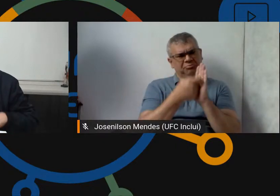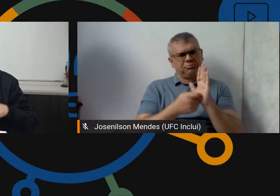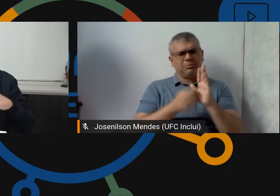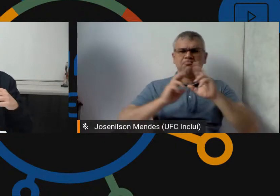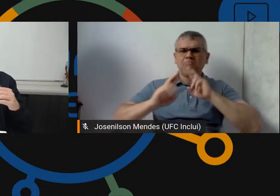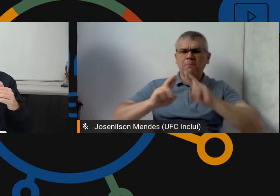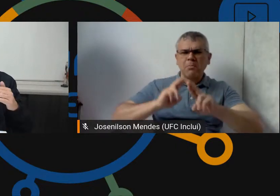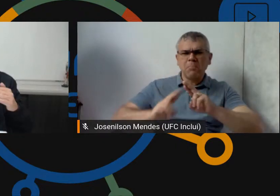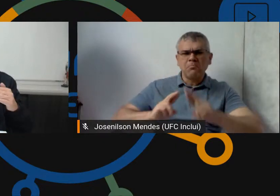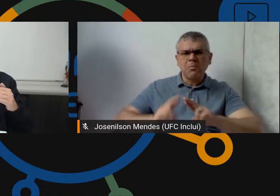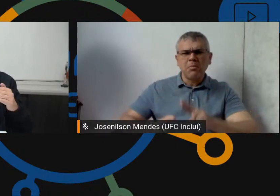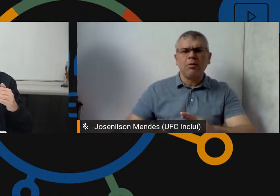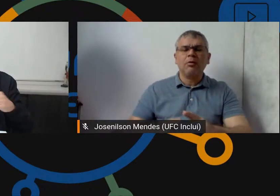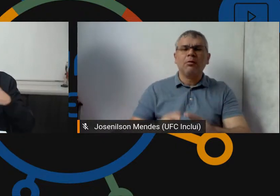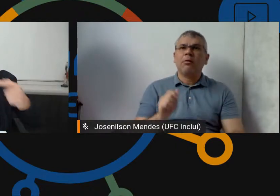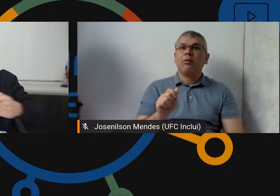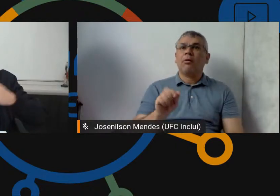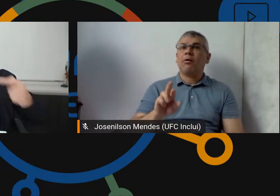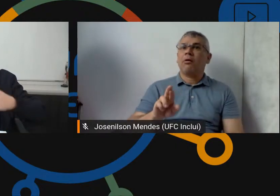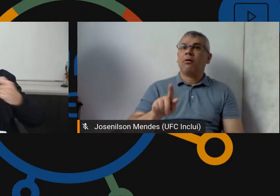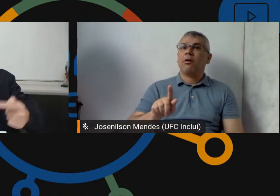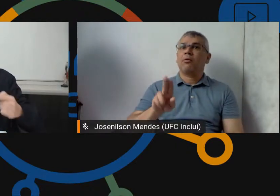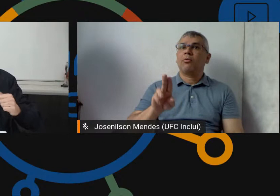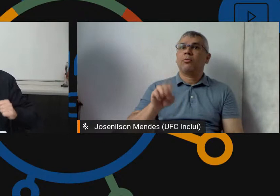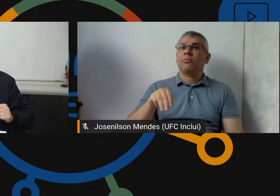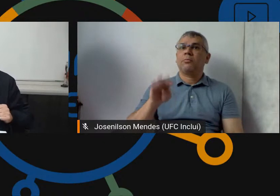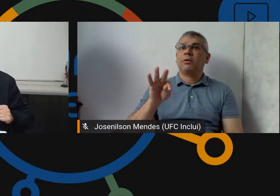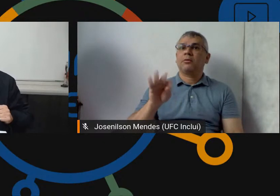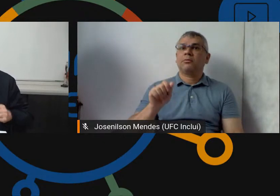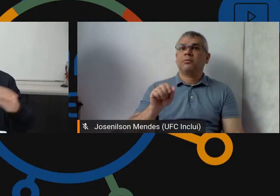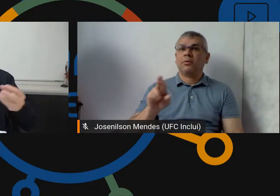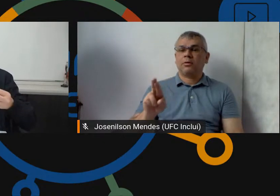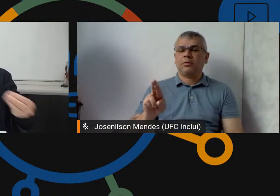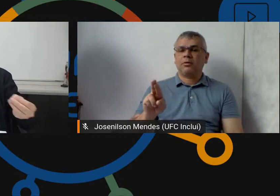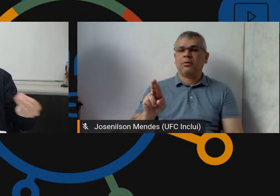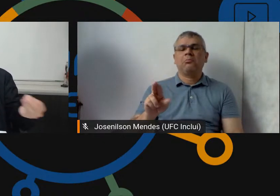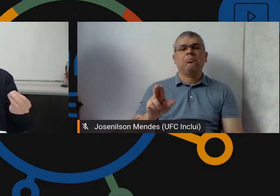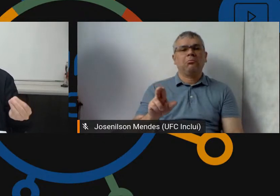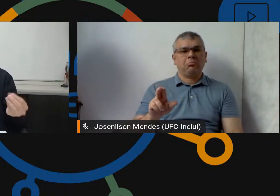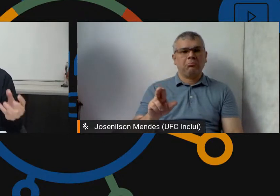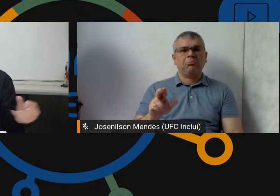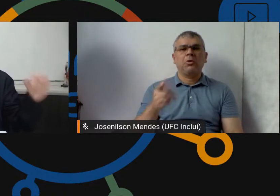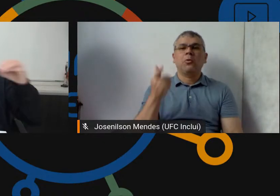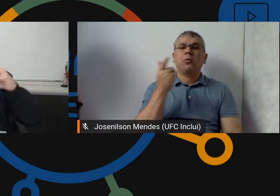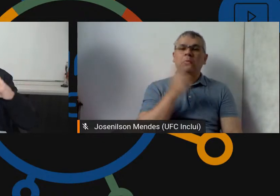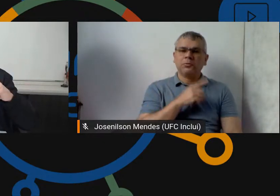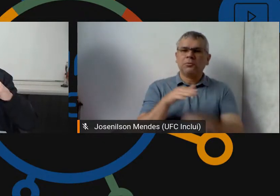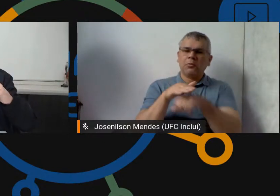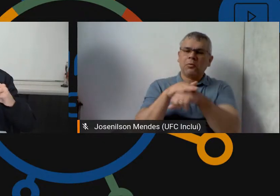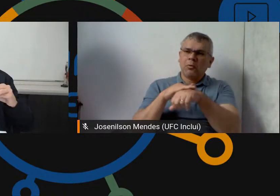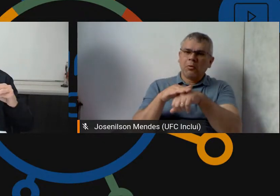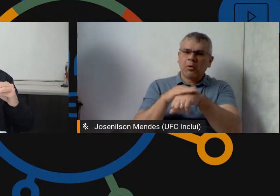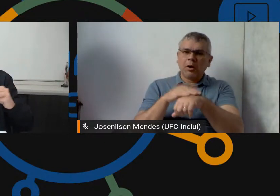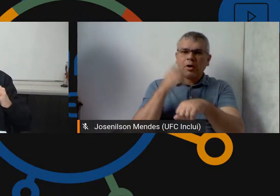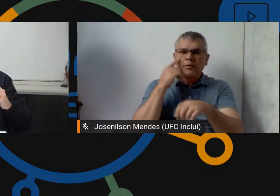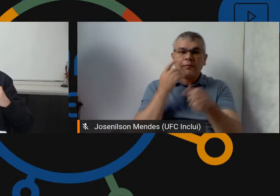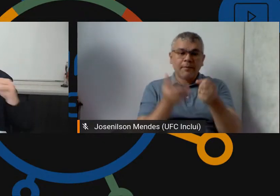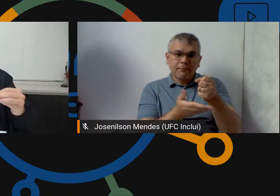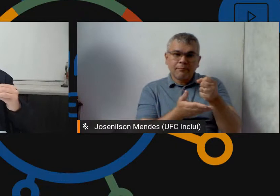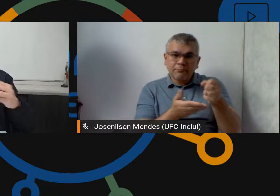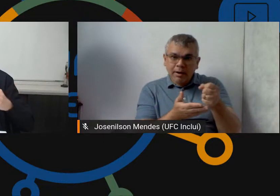argumentação, eu consigo conversar com ela. Consigo ver a base na qual ela se baseia